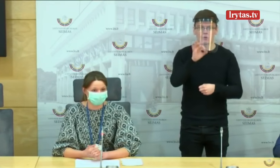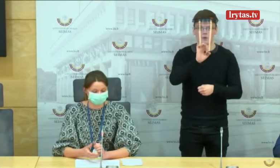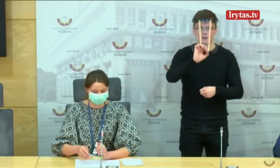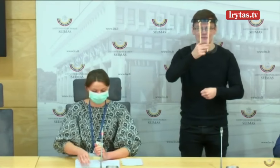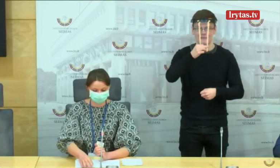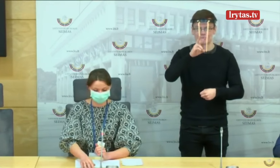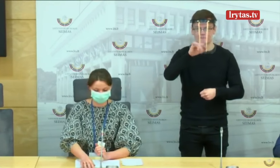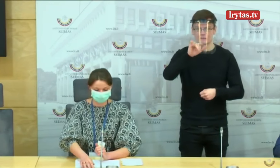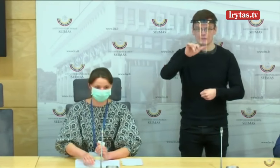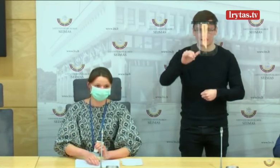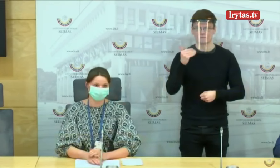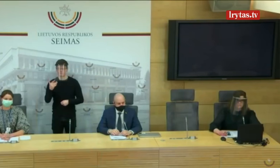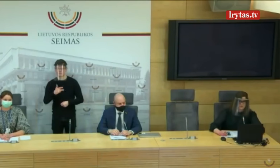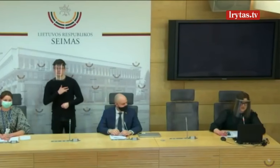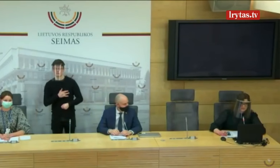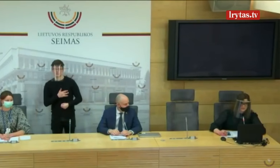nerimaujame.